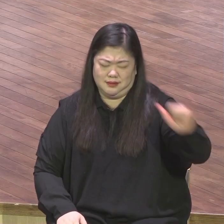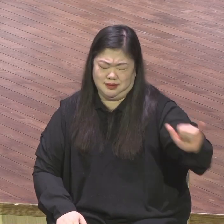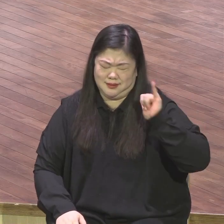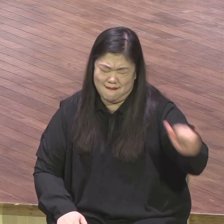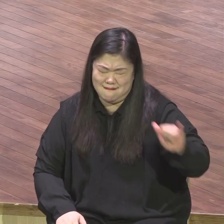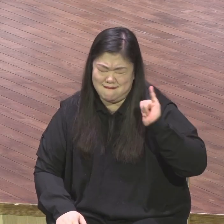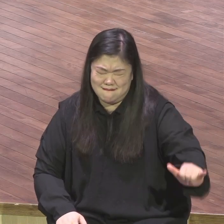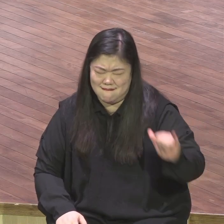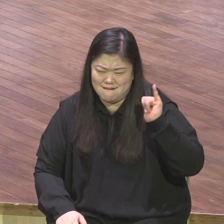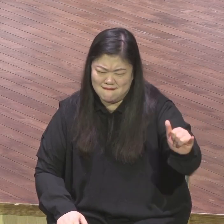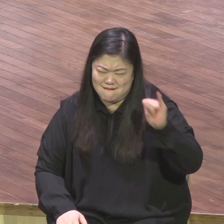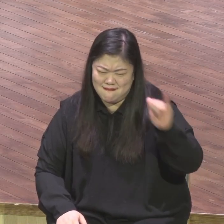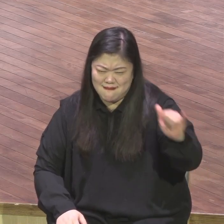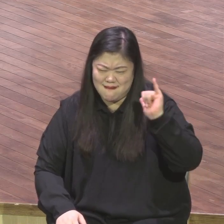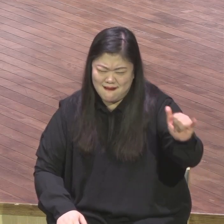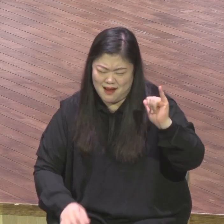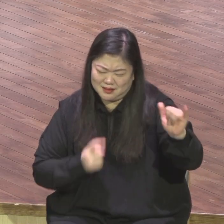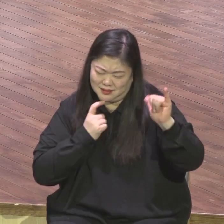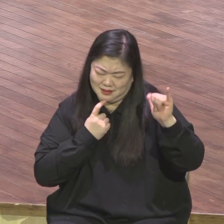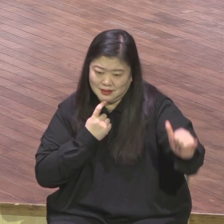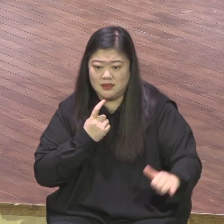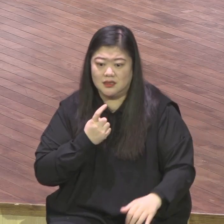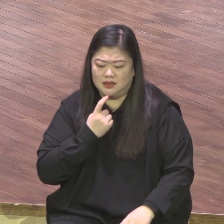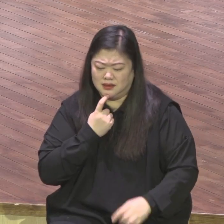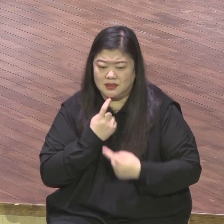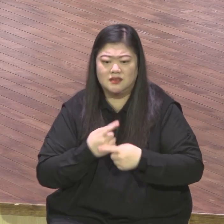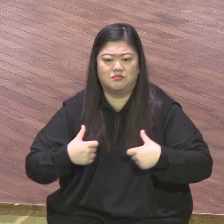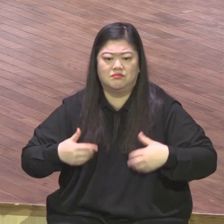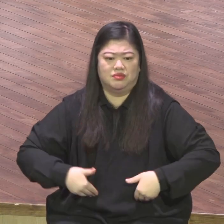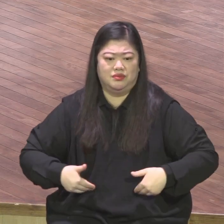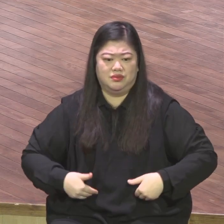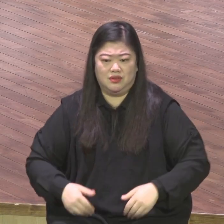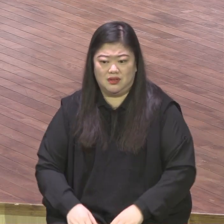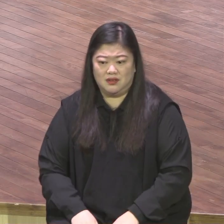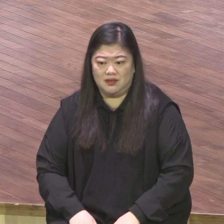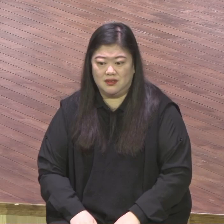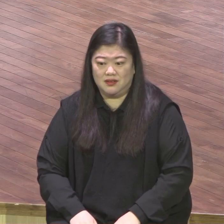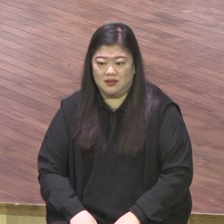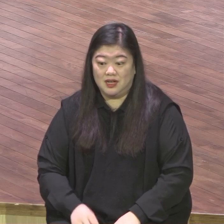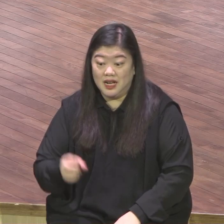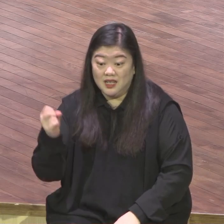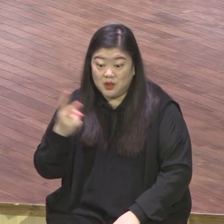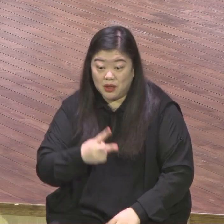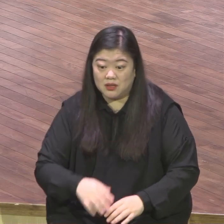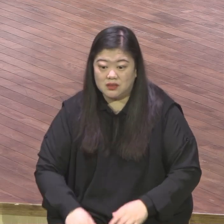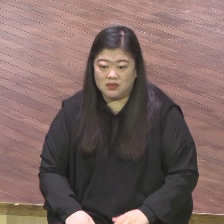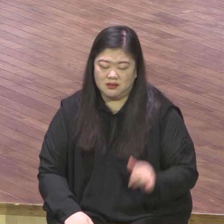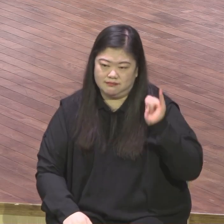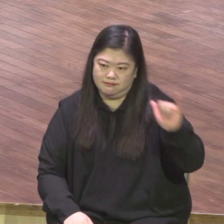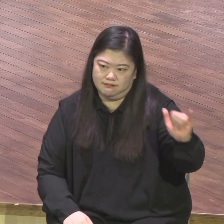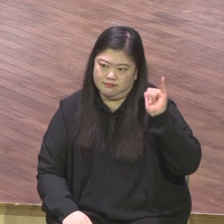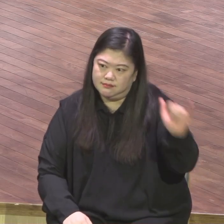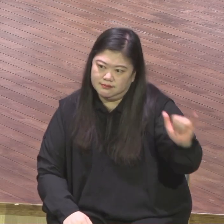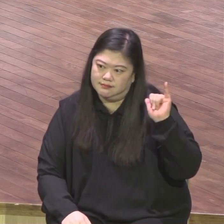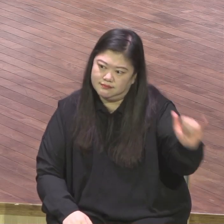로마도 포위하리라, 내가 가이사랴도 세야리라, 이 말은 순교를 각오하는 말이에요. 그냥 유행 가겠다는 말이 아니에요.